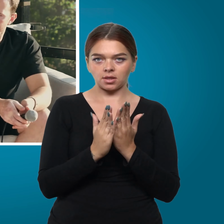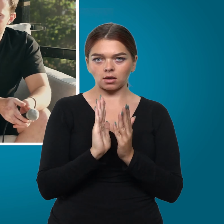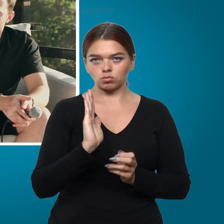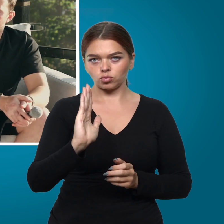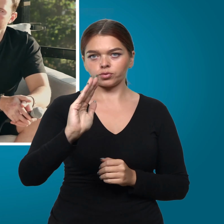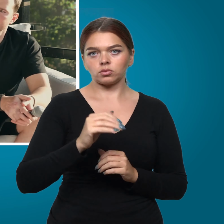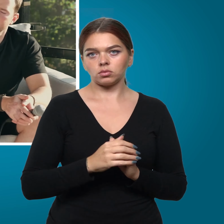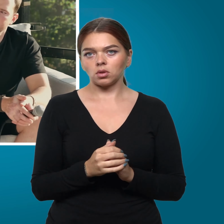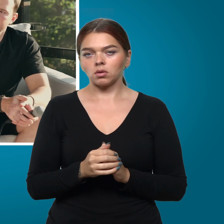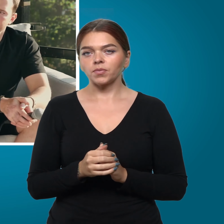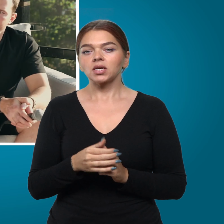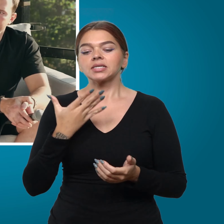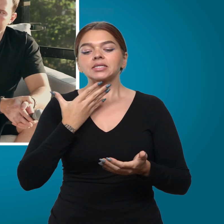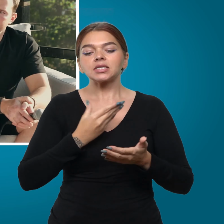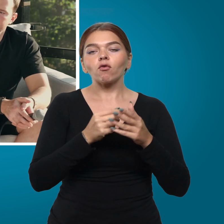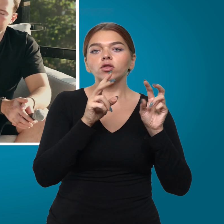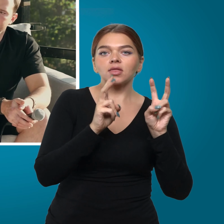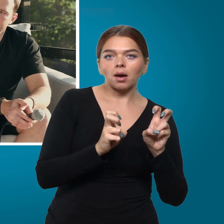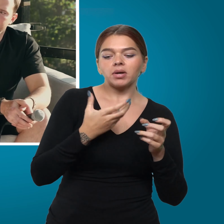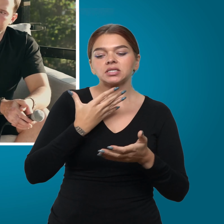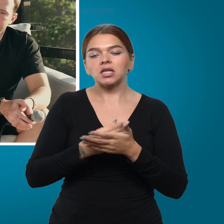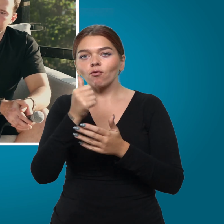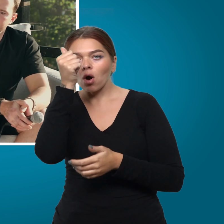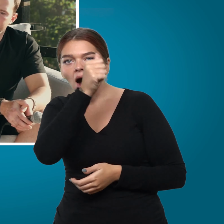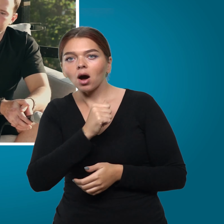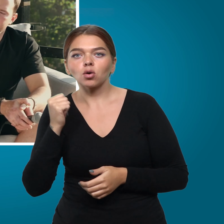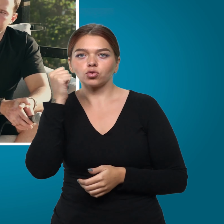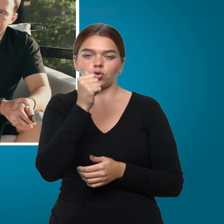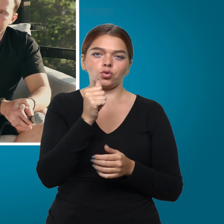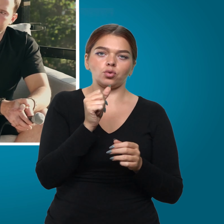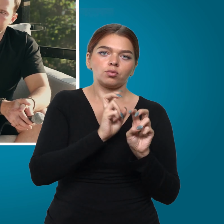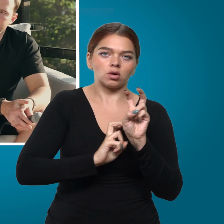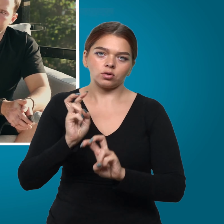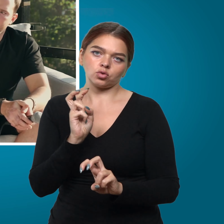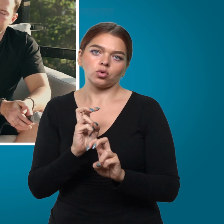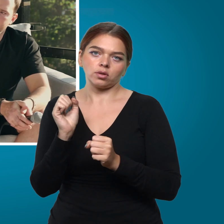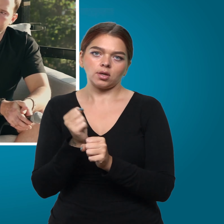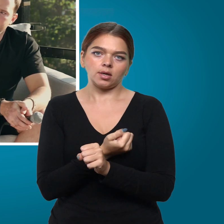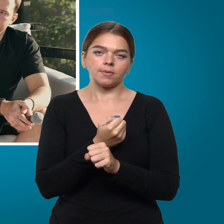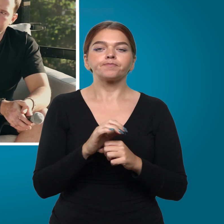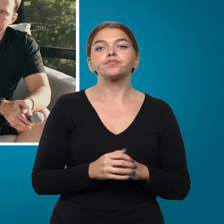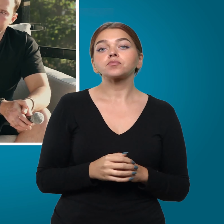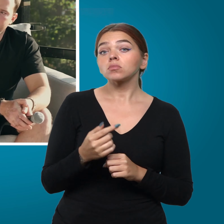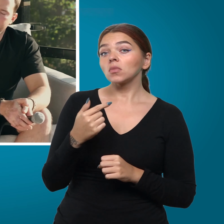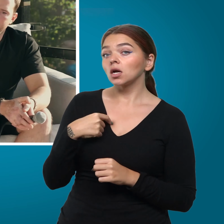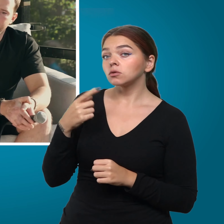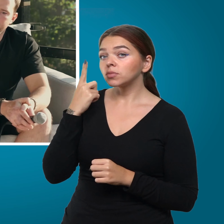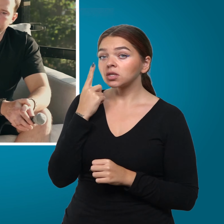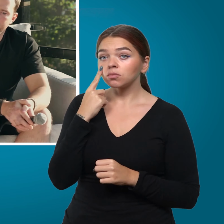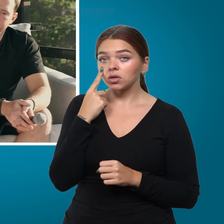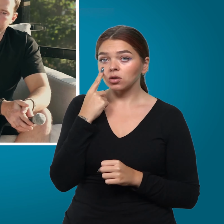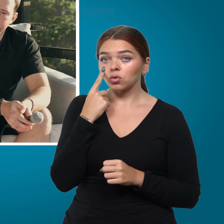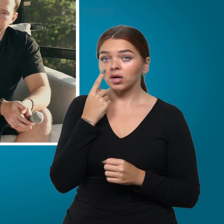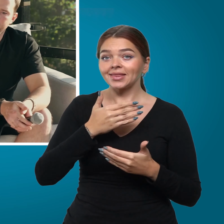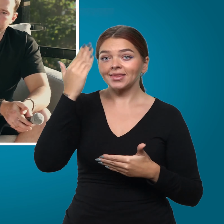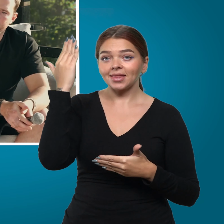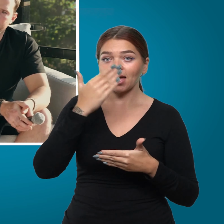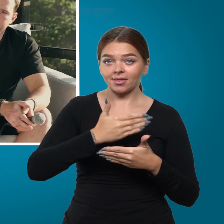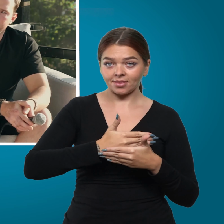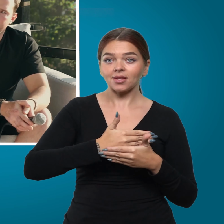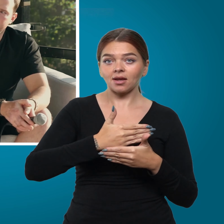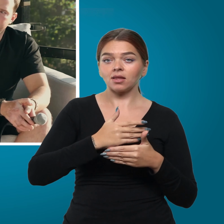netgi teatre galiu pasakyti, kad yra daug spektaklių vaikams ir paskui yra didžiulė tokia dobė ir